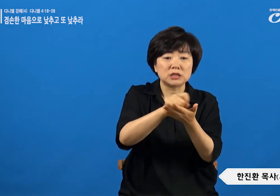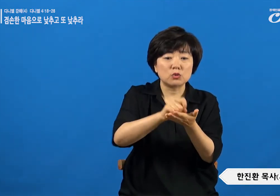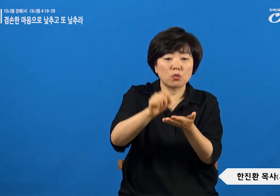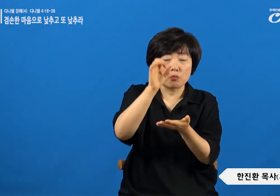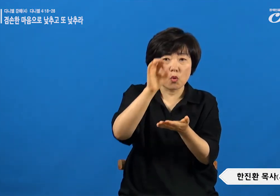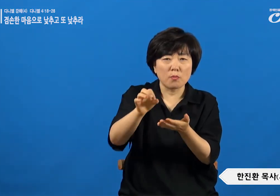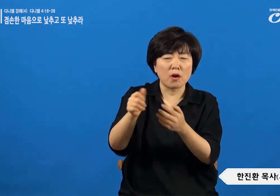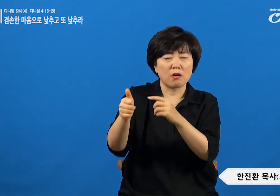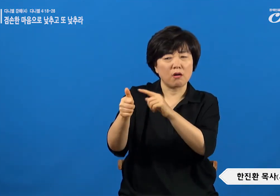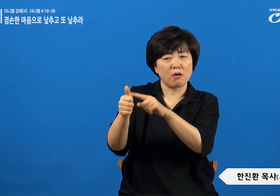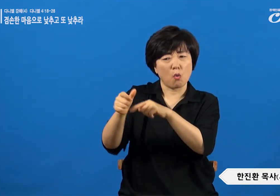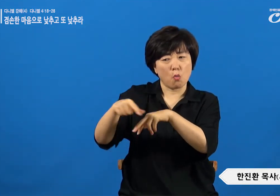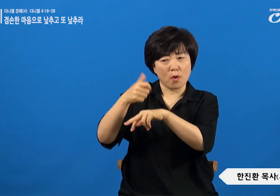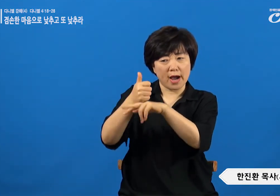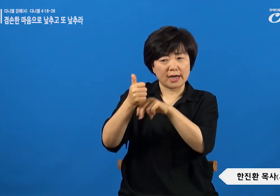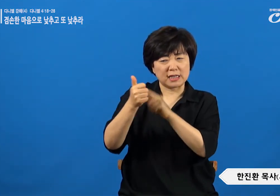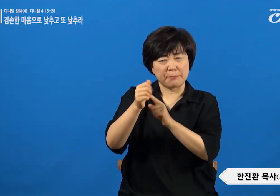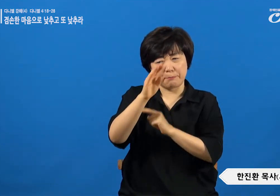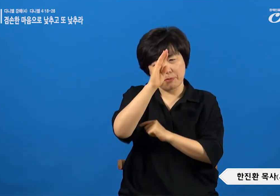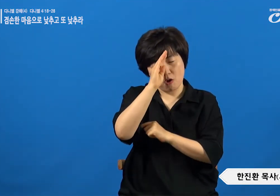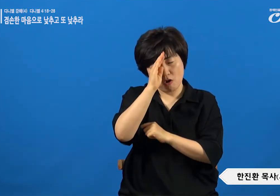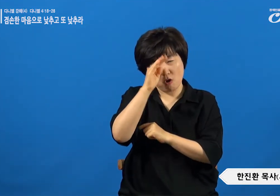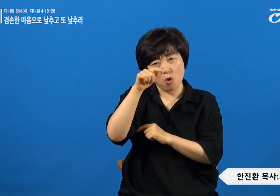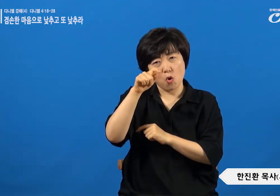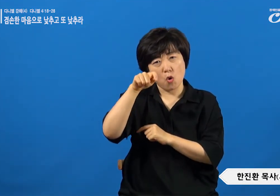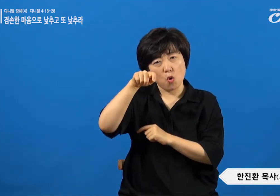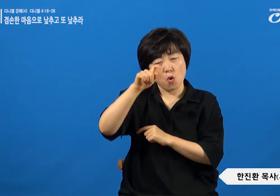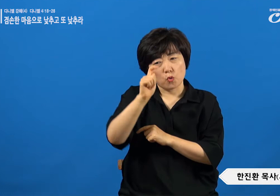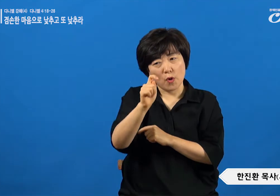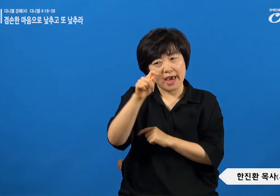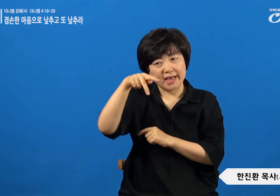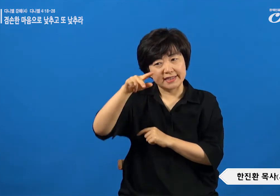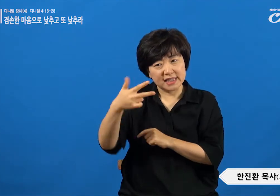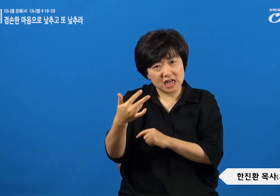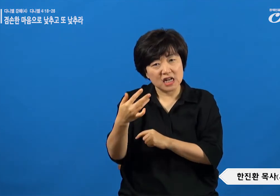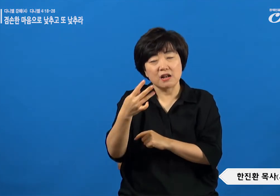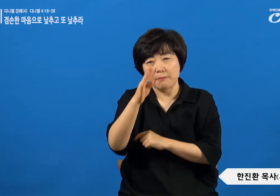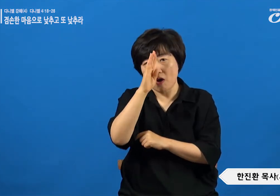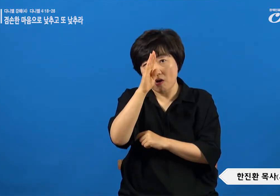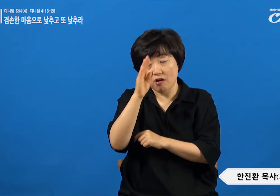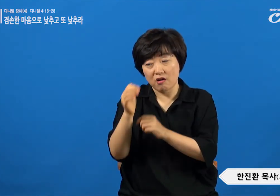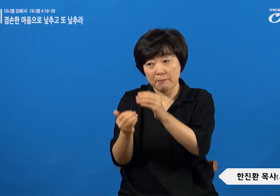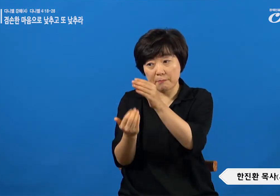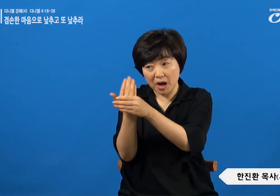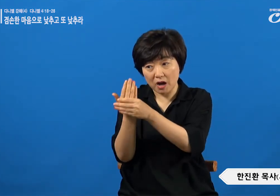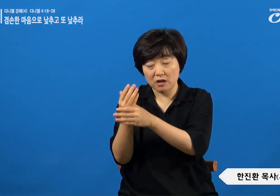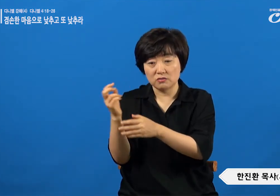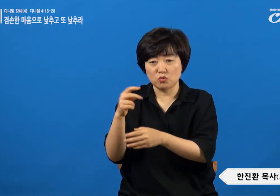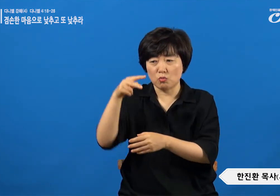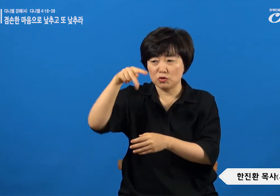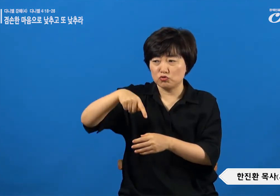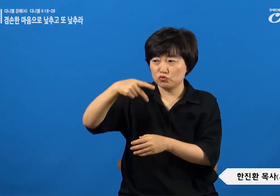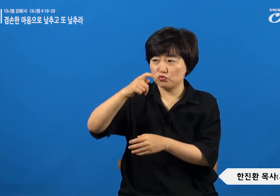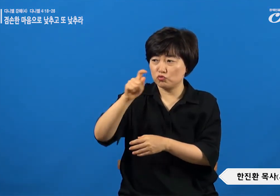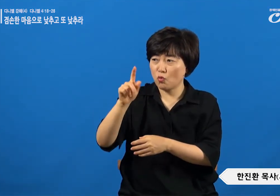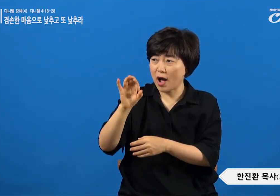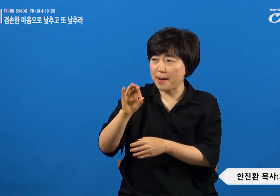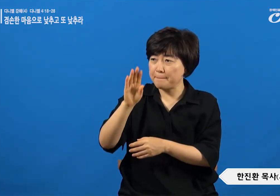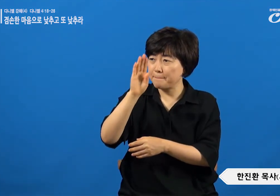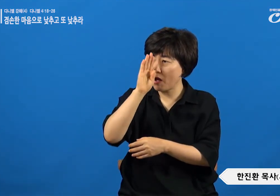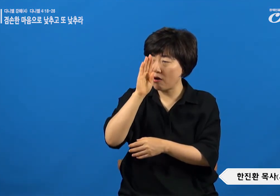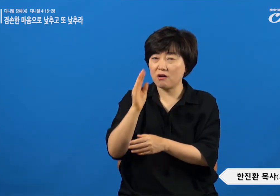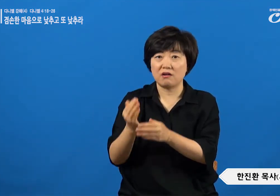보면 그 왕이 괴질에 걸려서 쫓겨났다고도 하고, 또 다른 기록을 보면 그가 수광병에